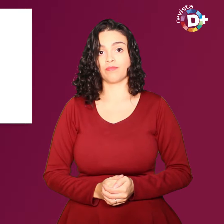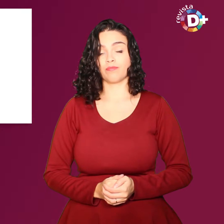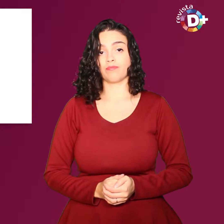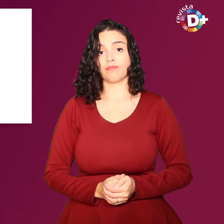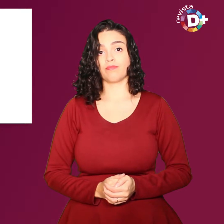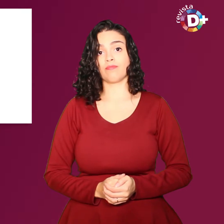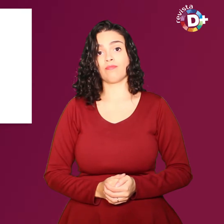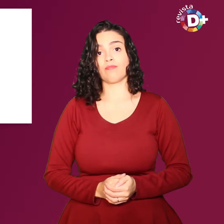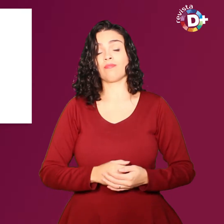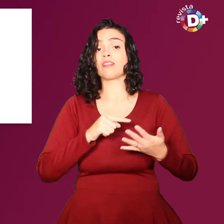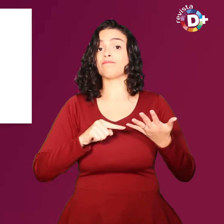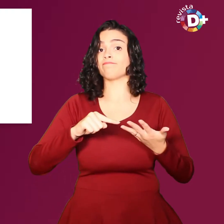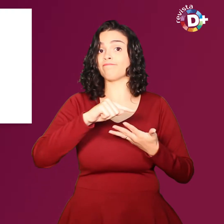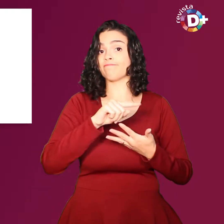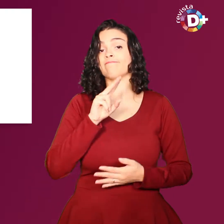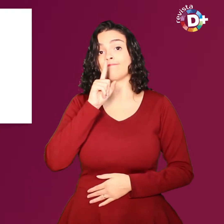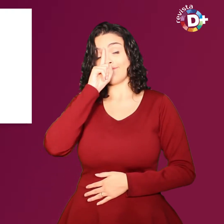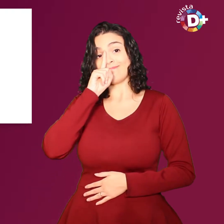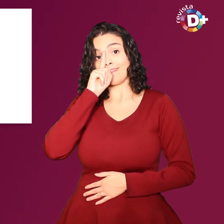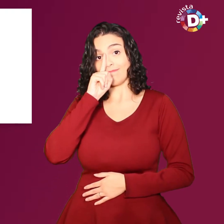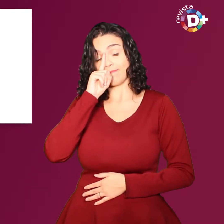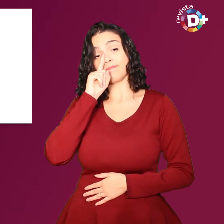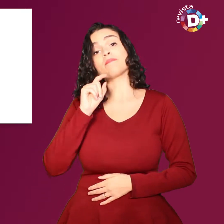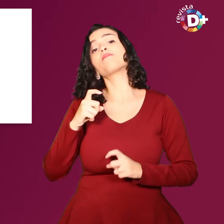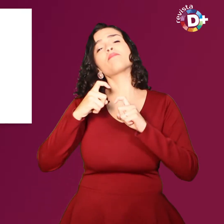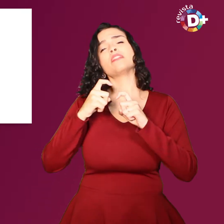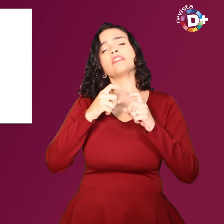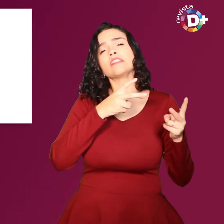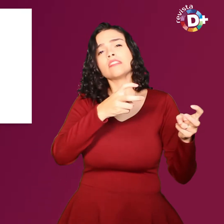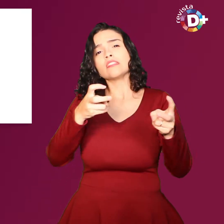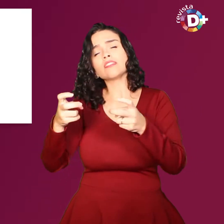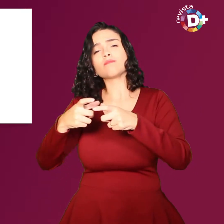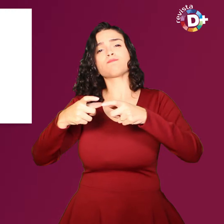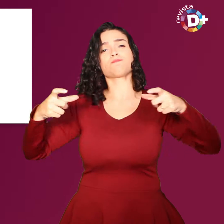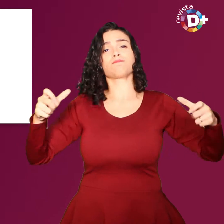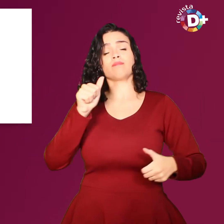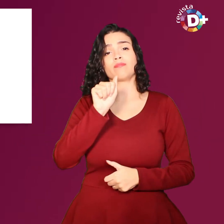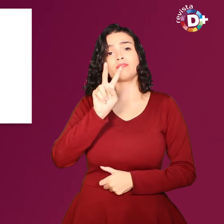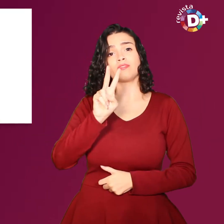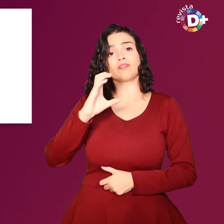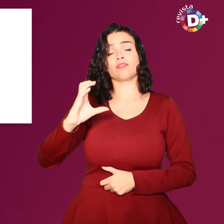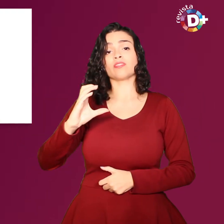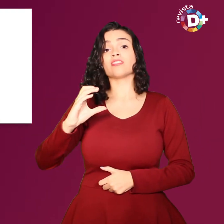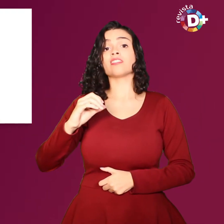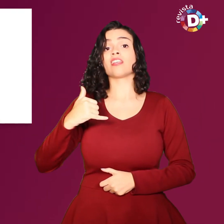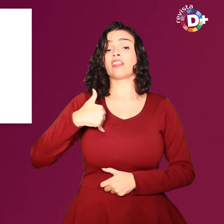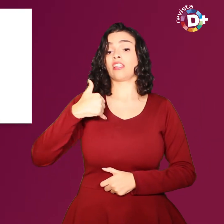Fatores de risco. Porém, o que vem mesmo chamando a atenção dos médicos é o aumento de casos de AVC entre pessoas com